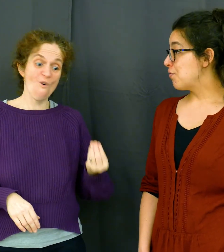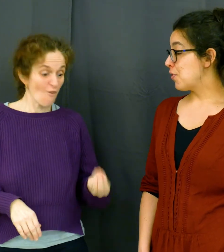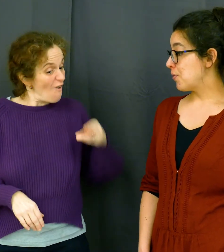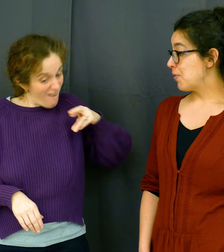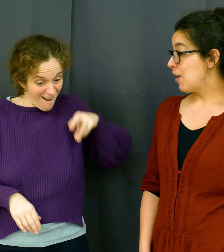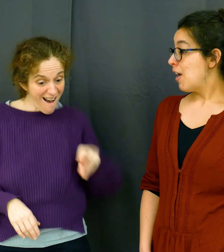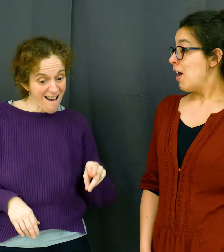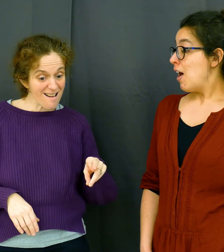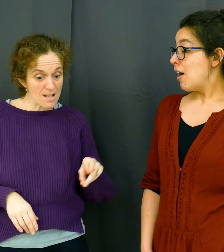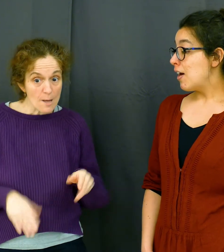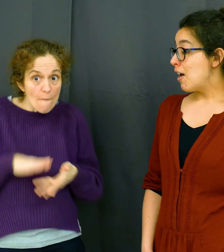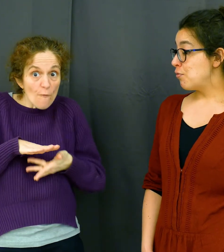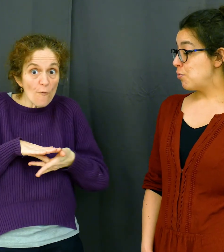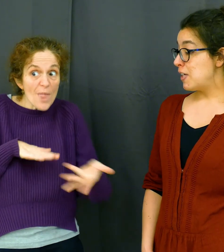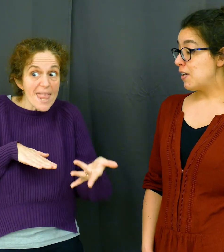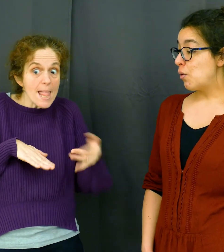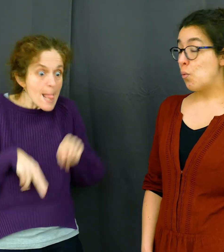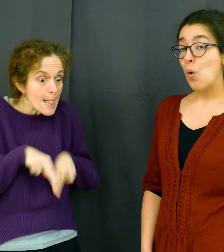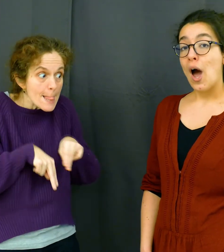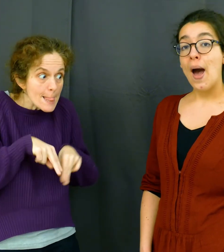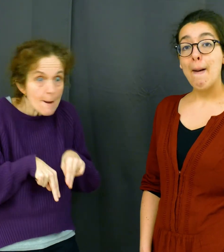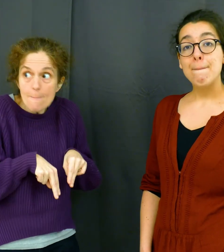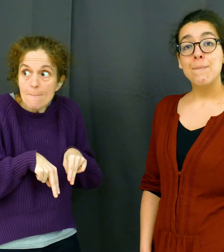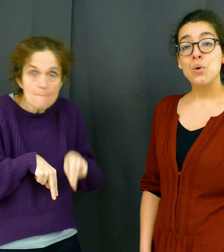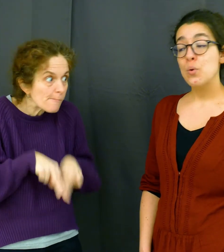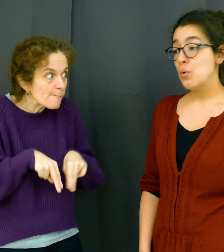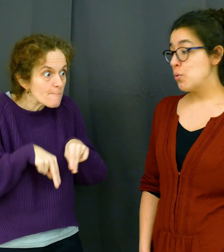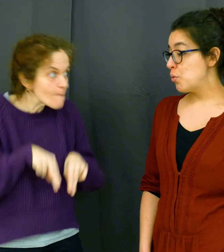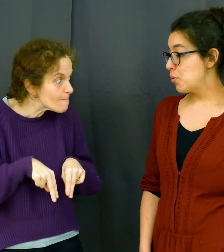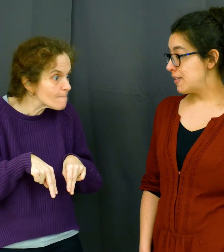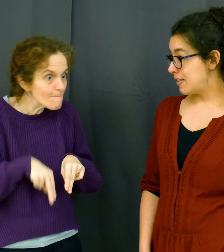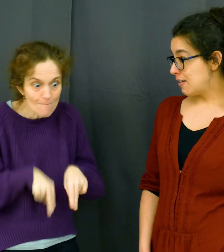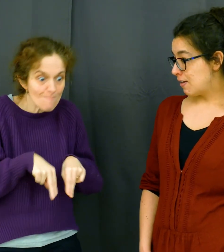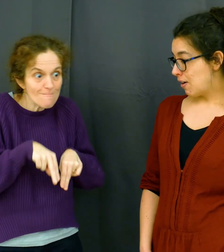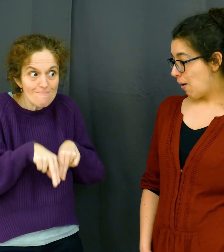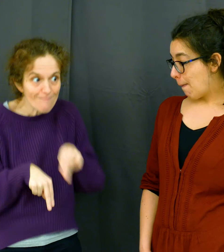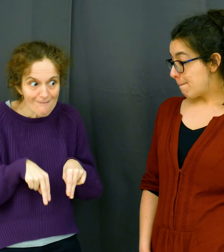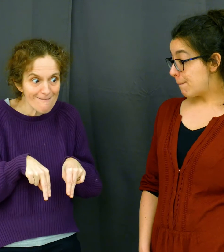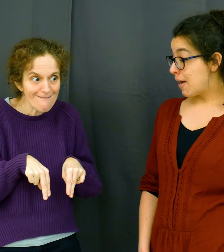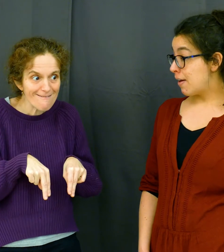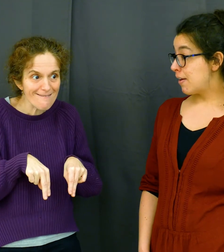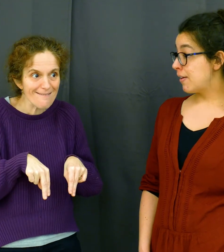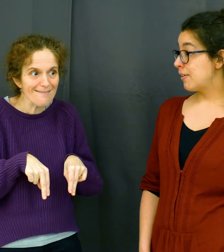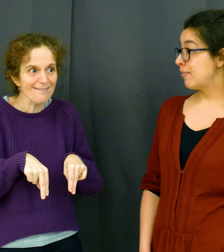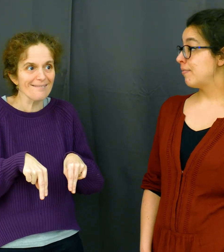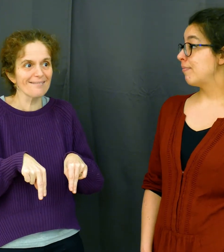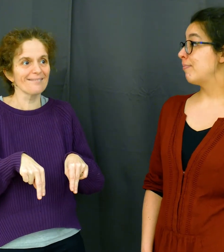enfants rat fuiront à petits pas.